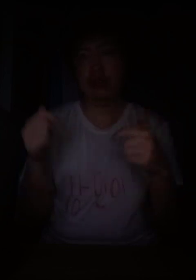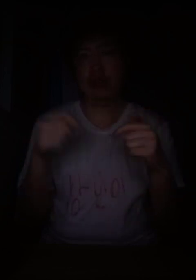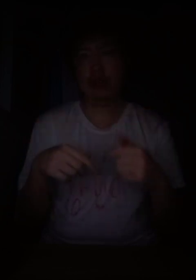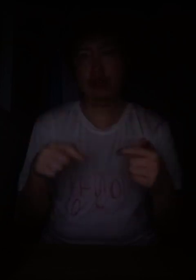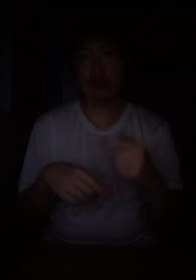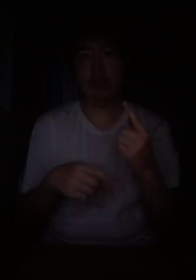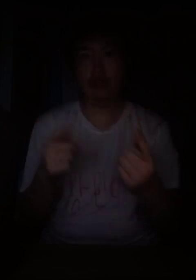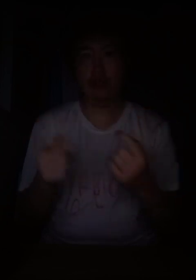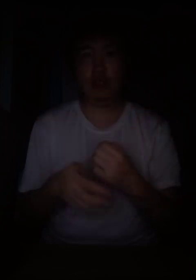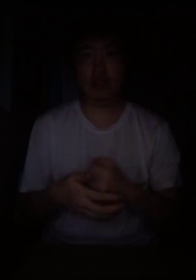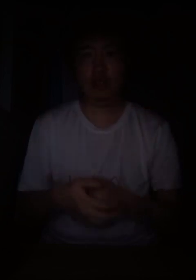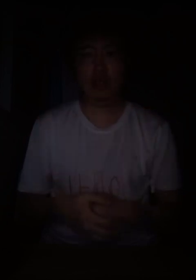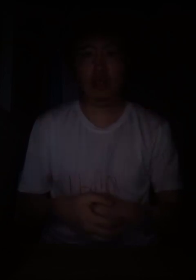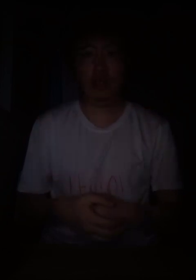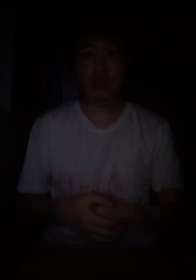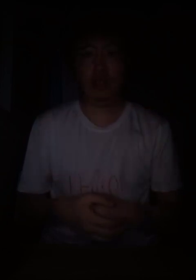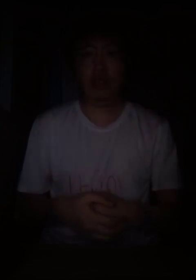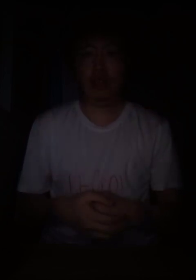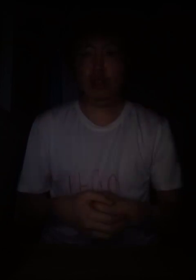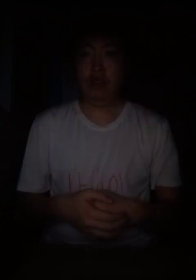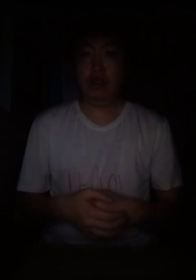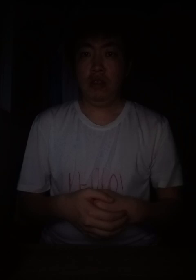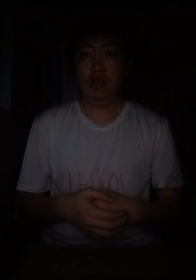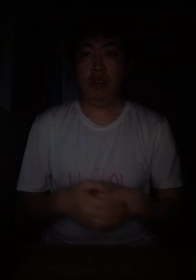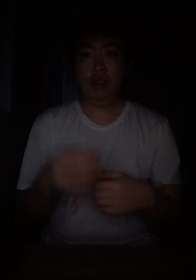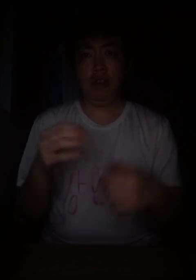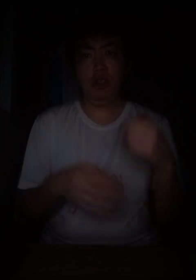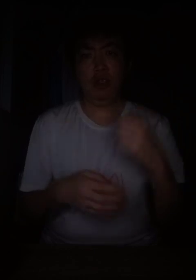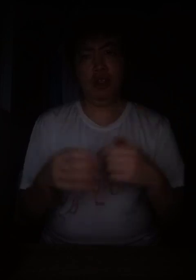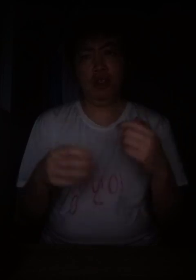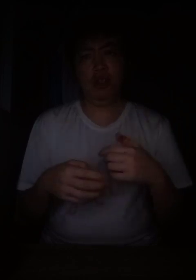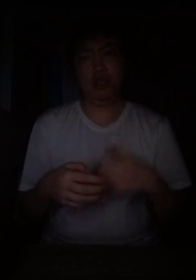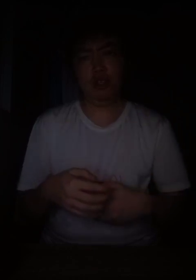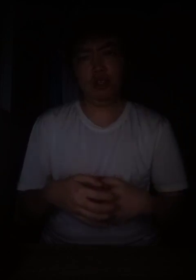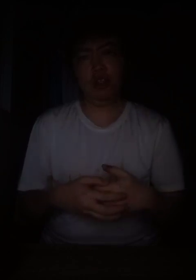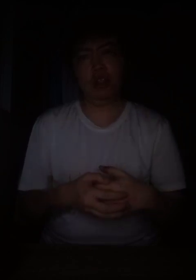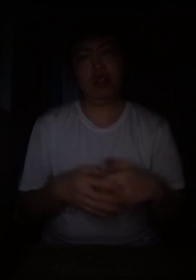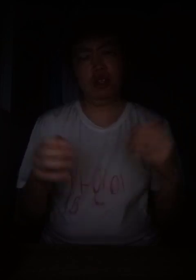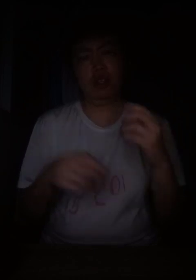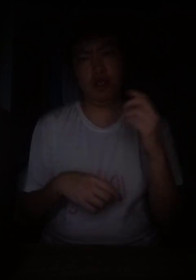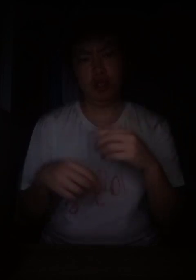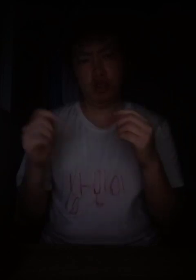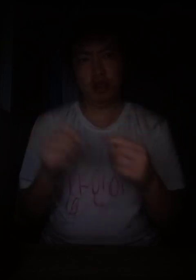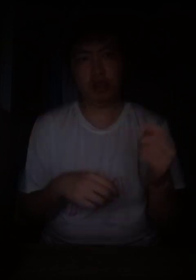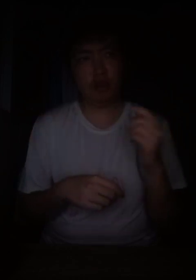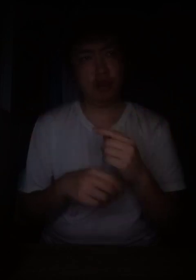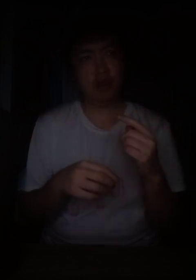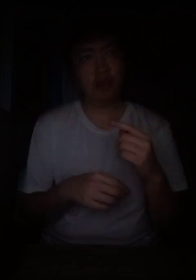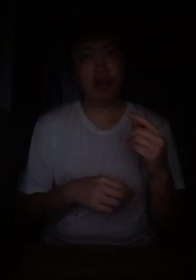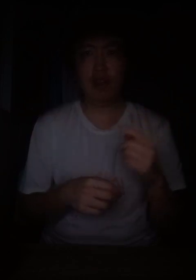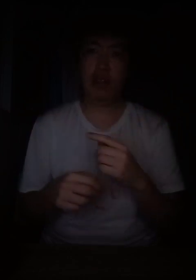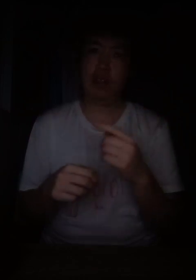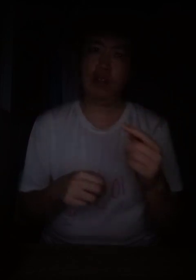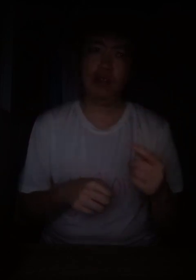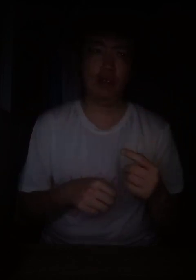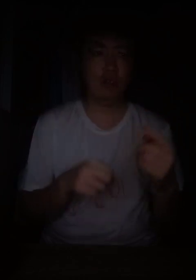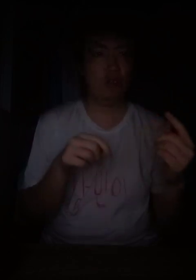이어지고 있었습니다. 현장에 도착했을 때 엘리베이터는 지하 2층에 내려가 있는 상태였습니다. 근데 지금 보시다시피